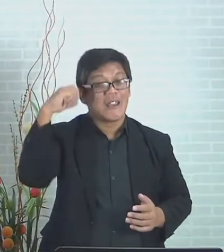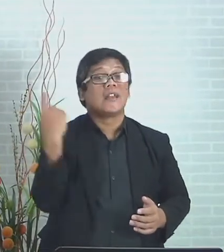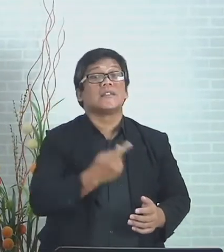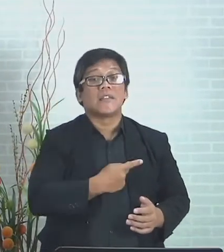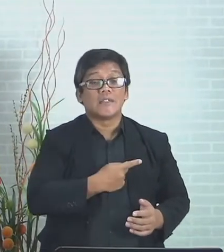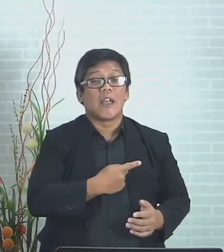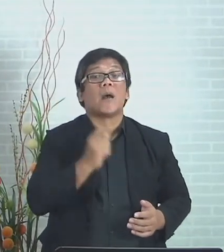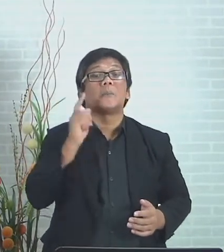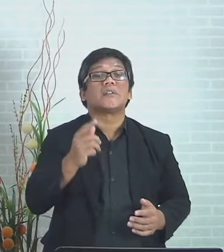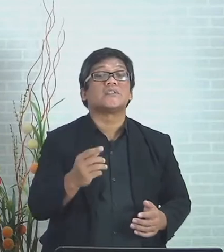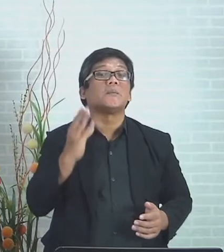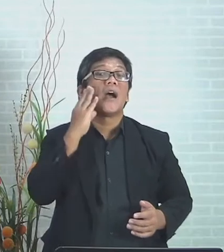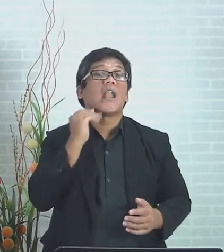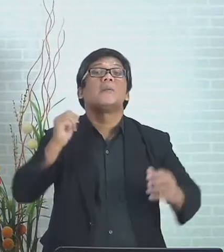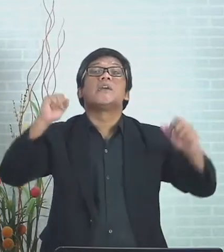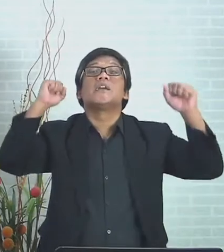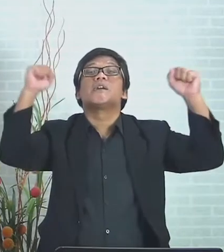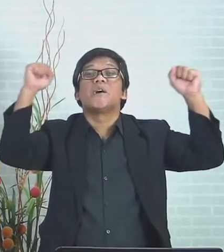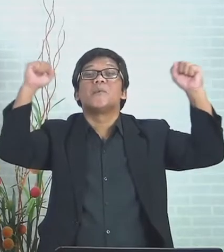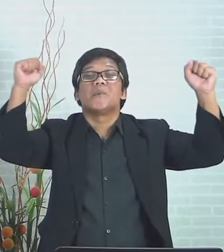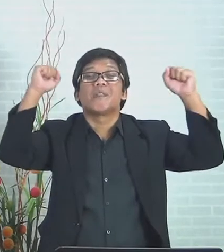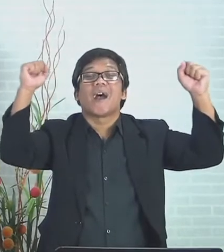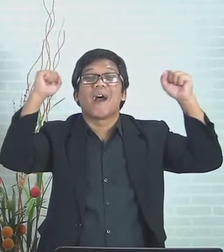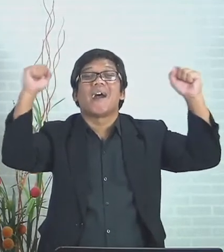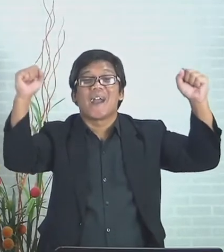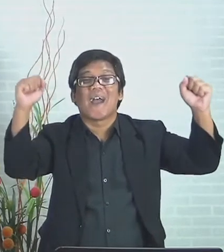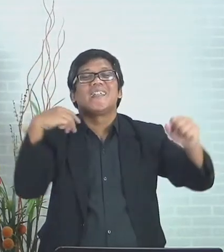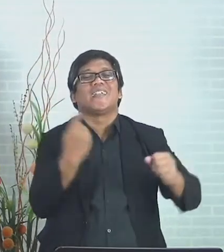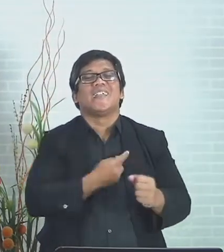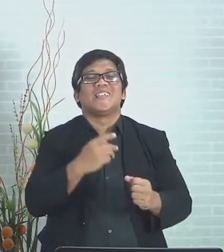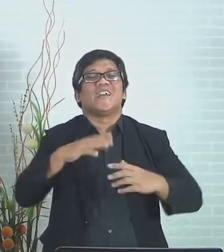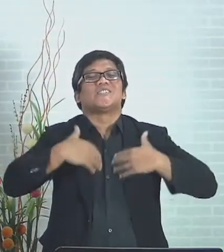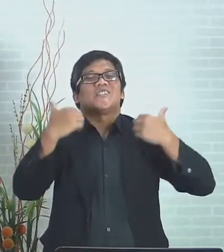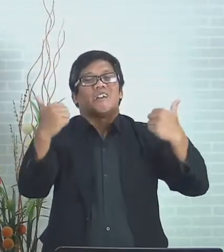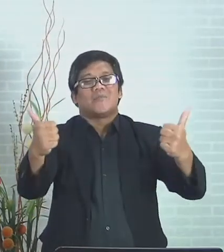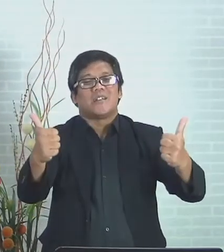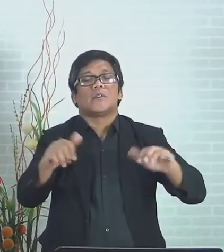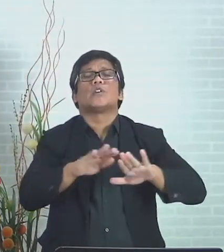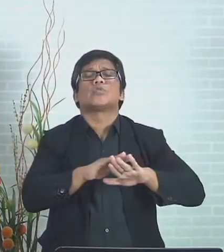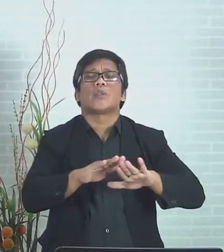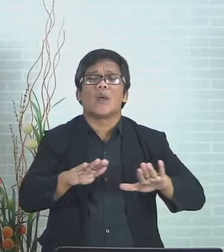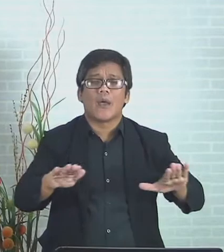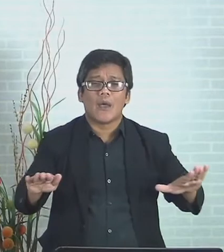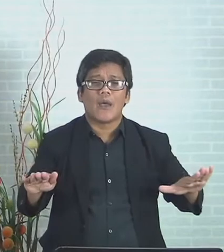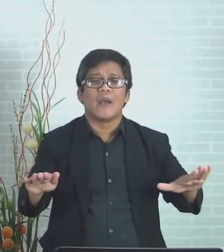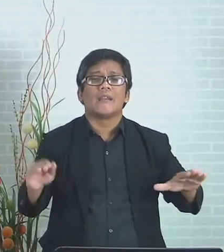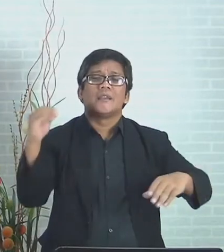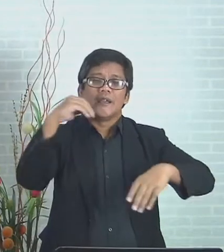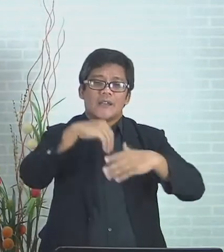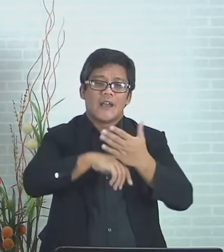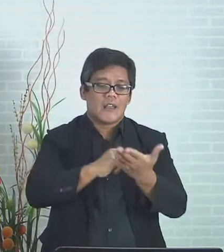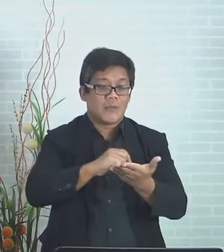kemenangan tadi dikatakan bahwa ia akan menjadi selamat ketenangan keselamatan ada di dalam